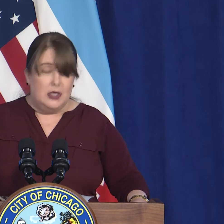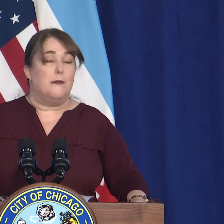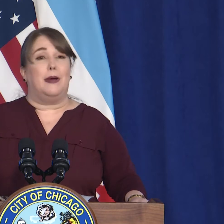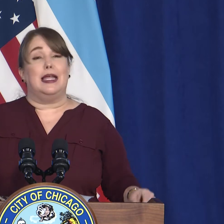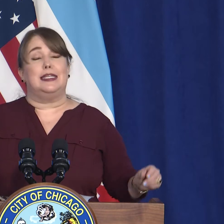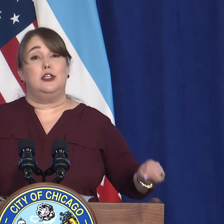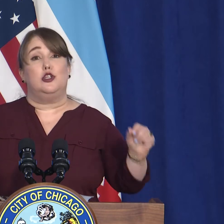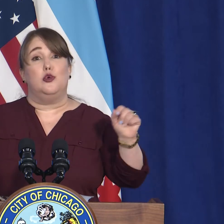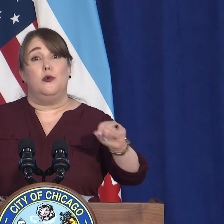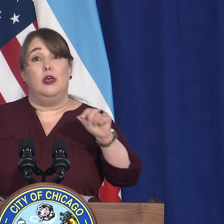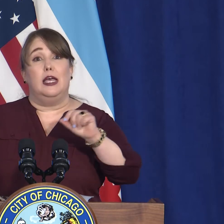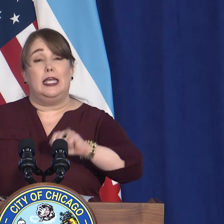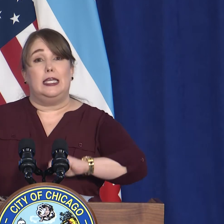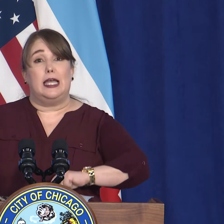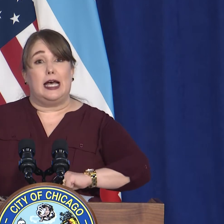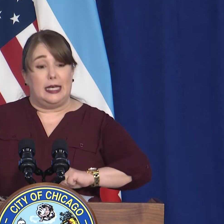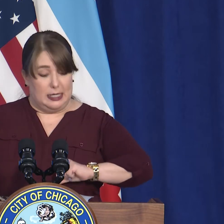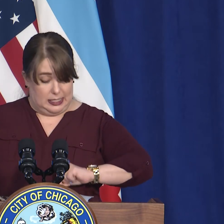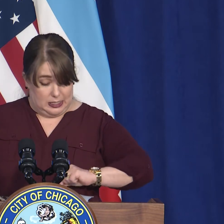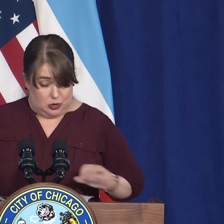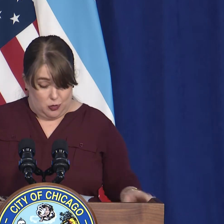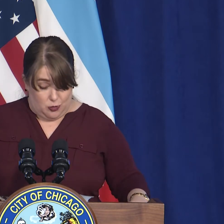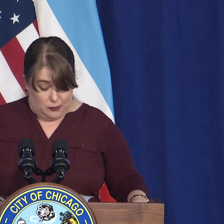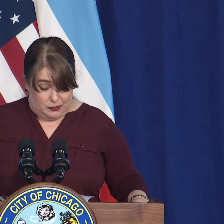312-746-4835 para hacer su